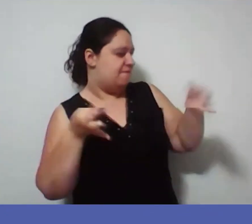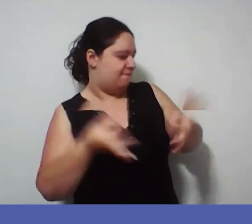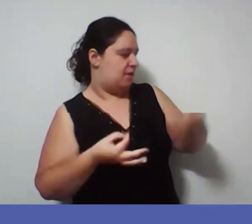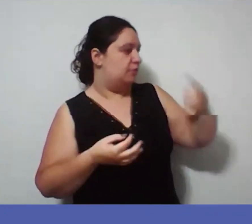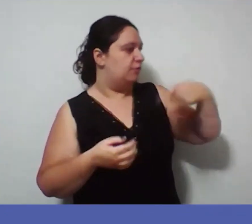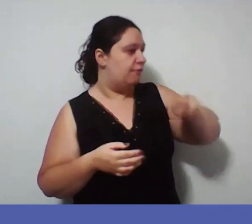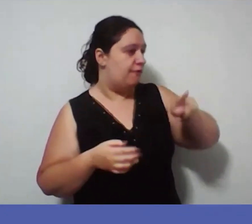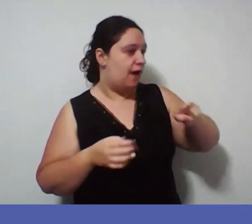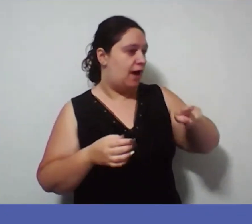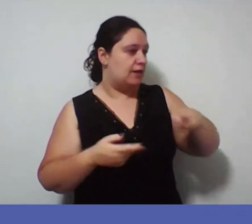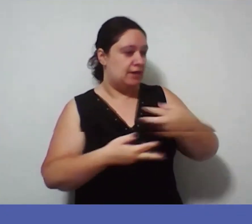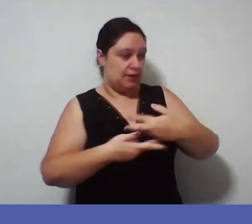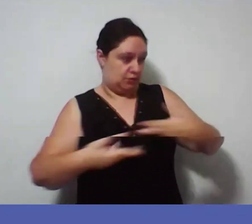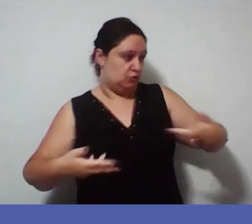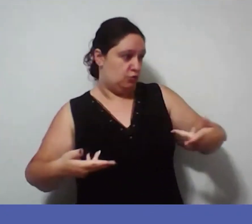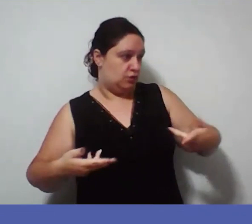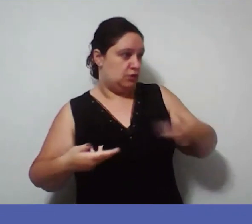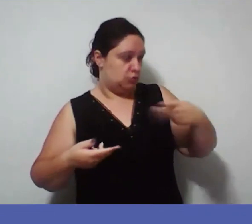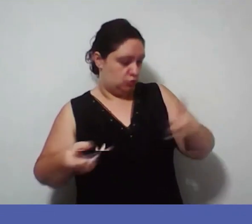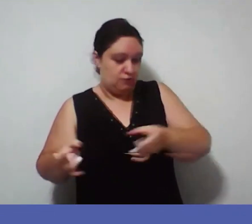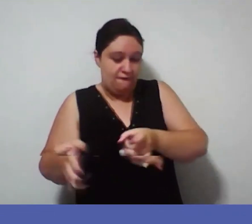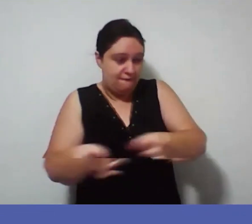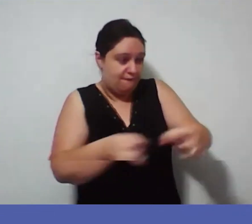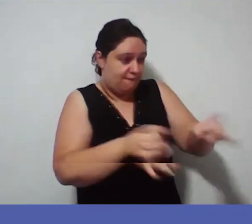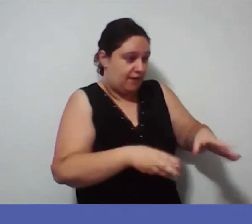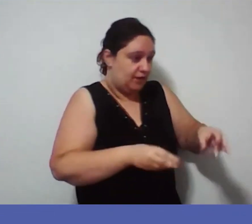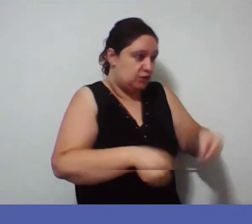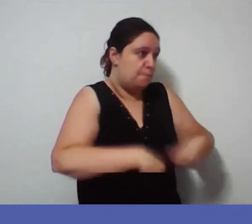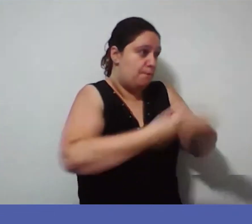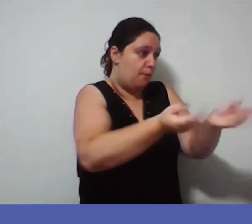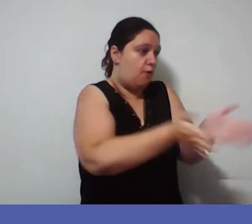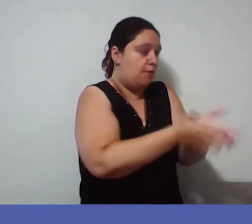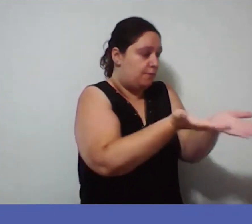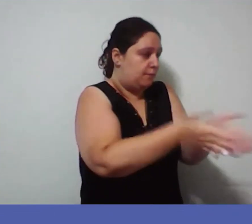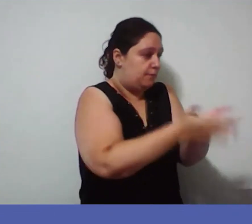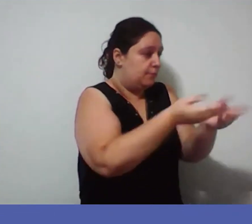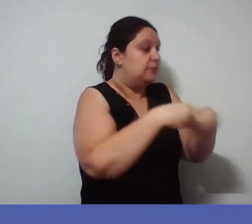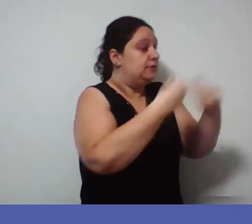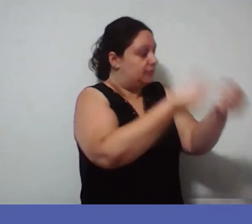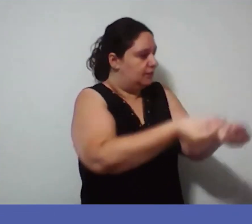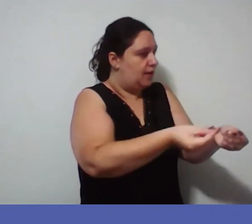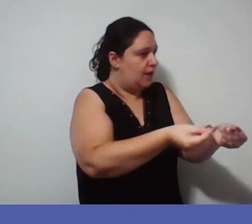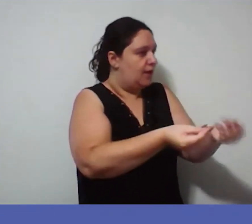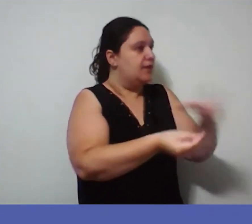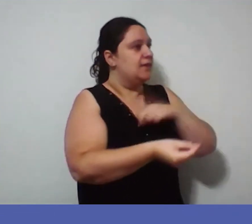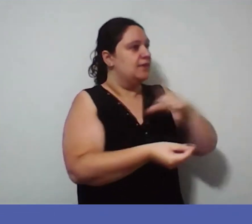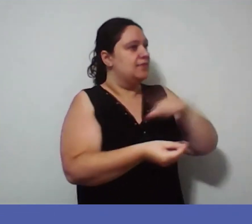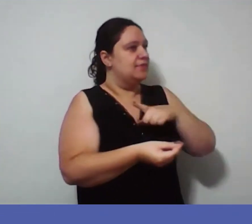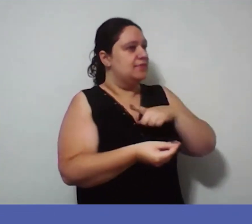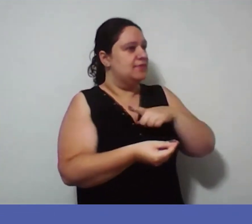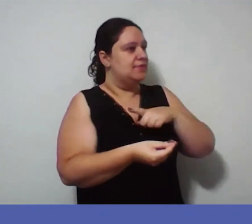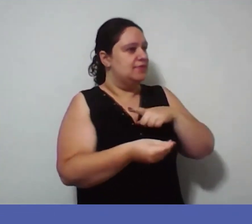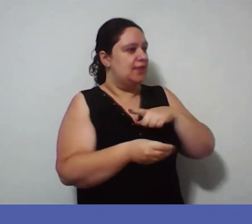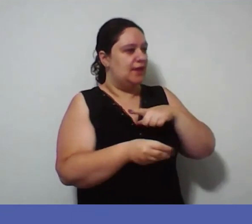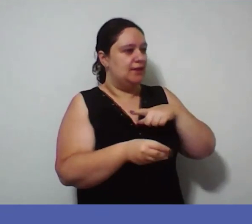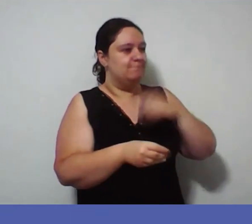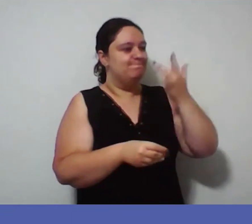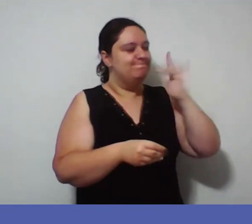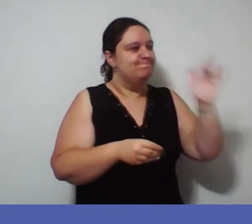teus bens, dá aos pobres, e terás um tesouro no céu. Depois, vem e